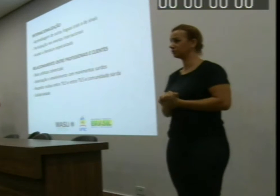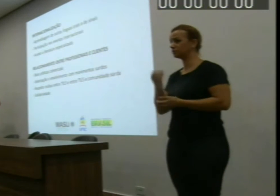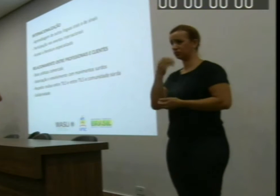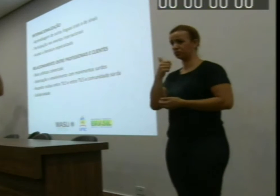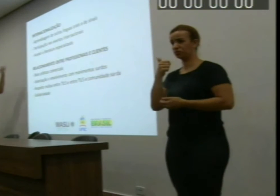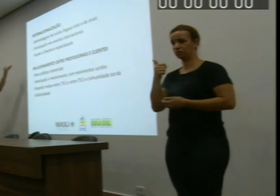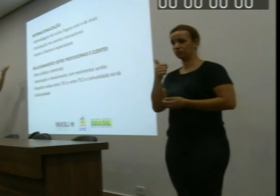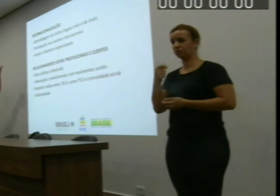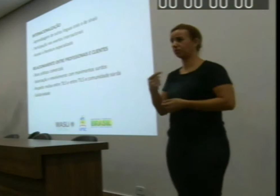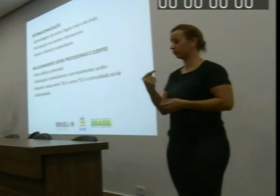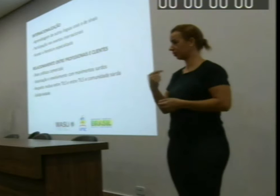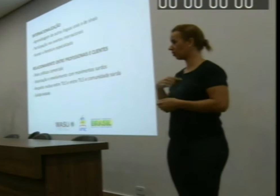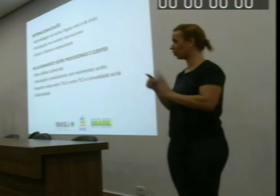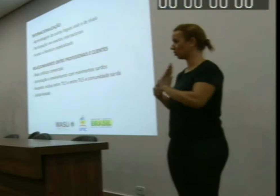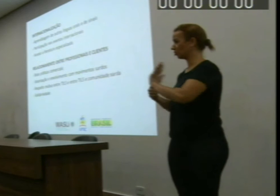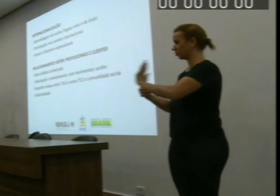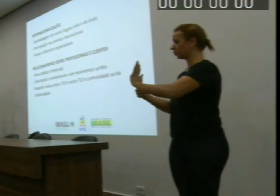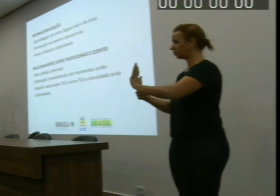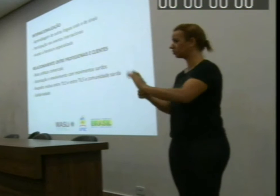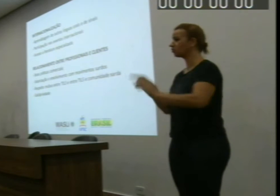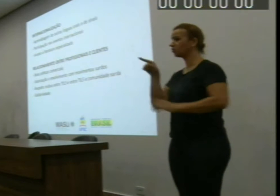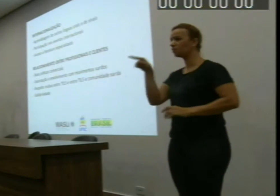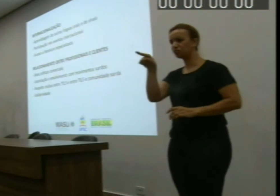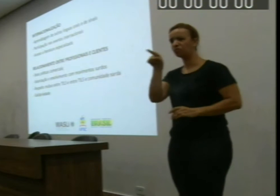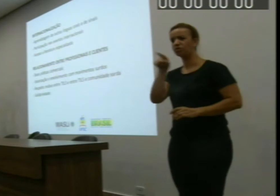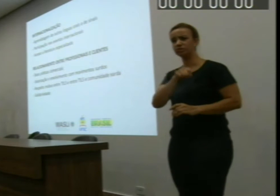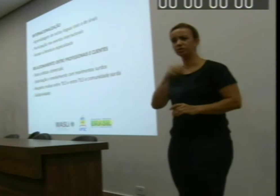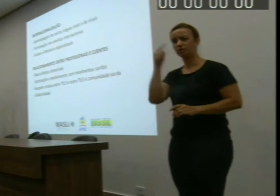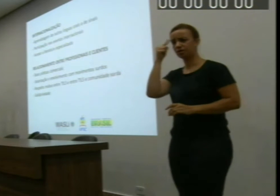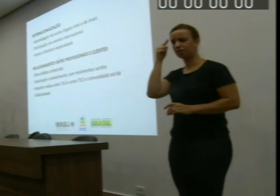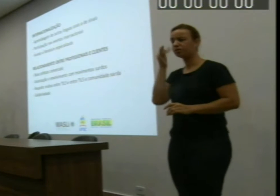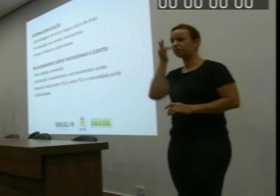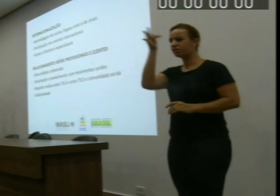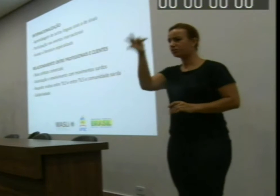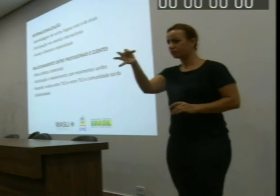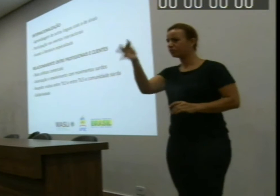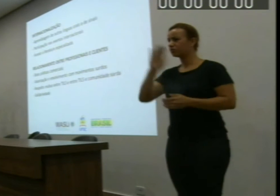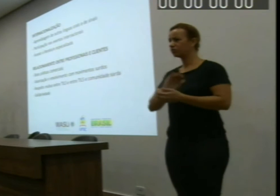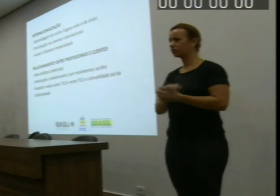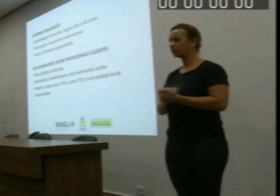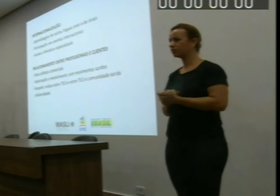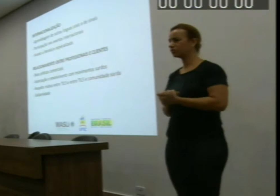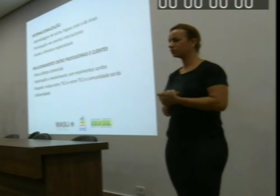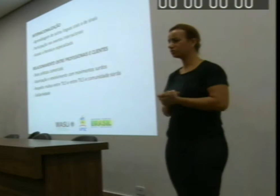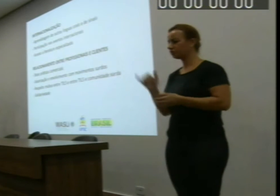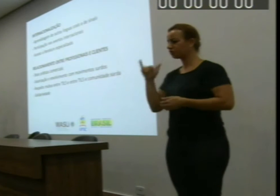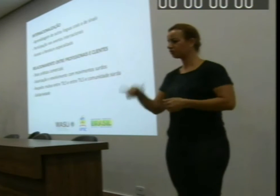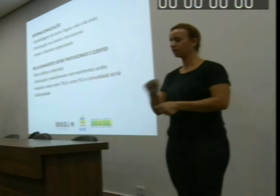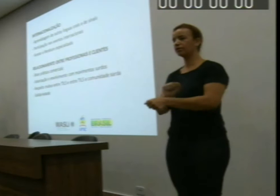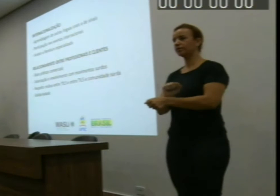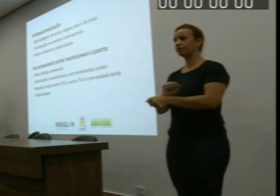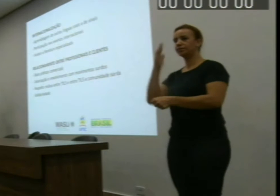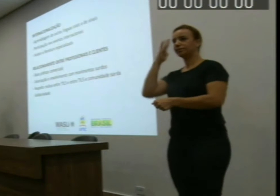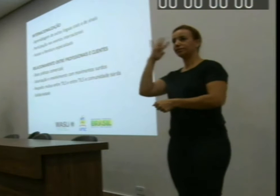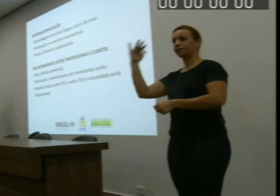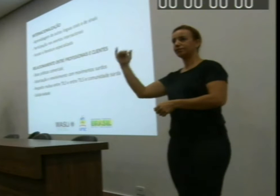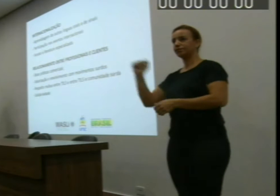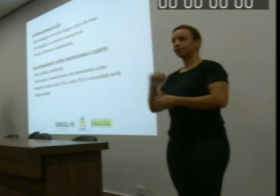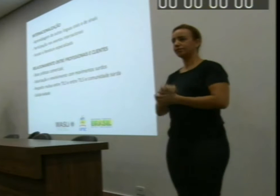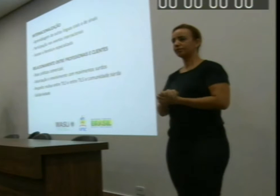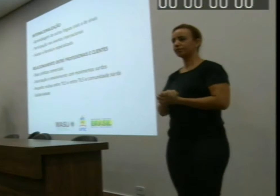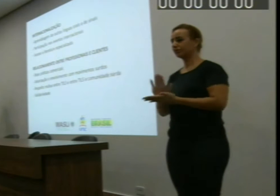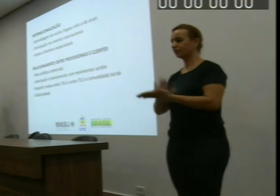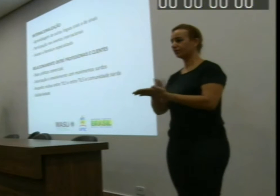então eu trago isso como desafio também para se pensar no futuro a gente não estacionar na ideia de que somos